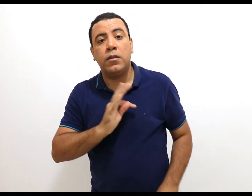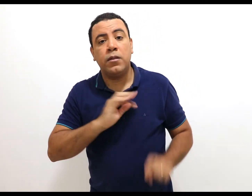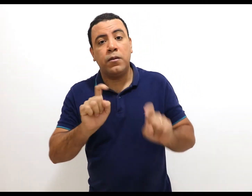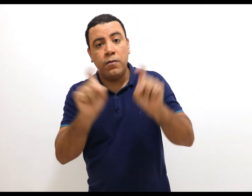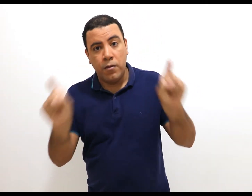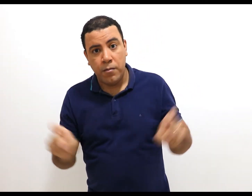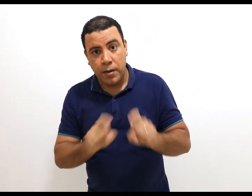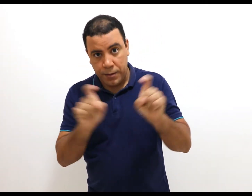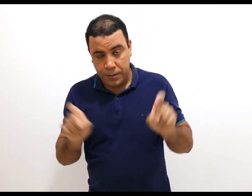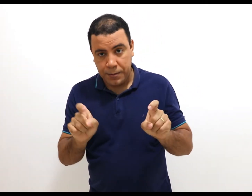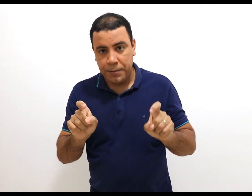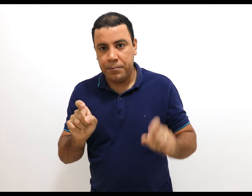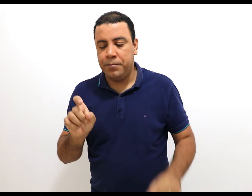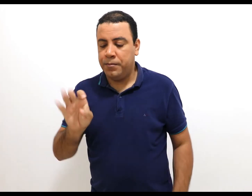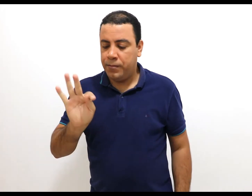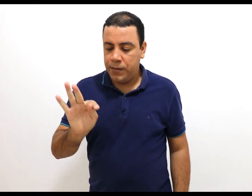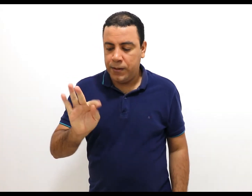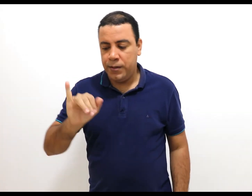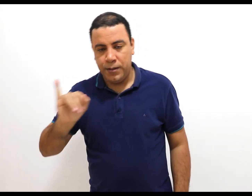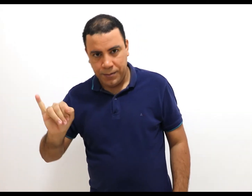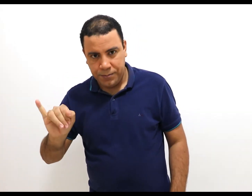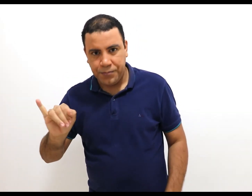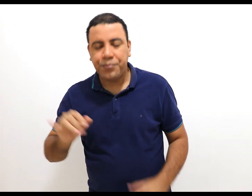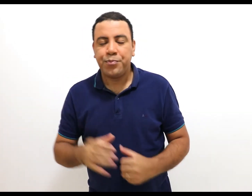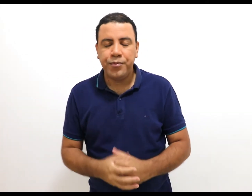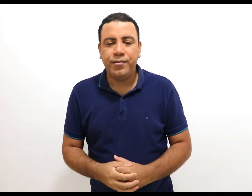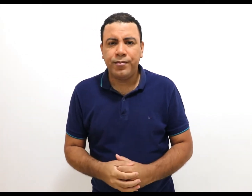Cremos que, dessa forma, perpassaremos pela estrutura dos